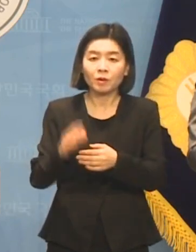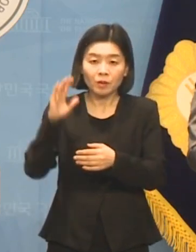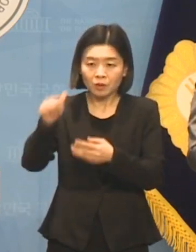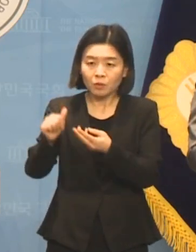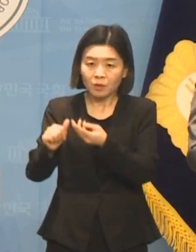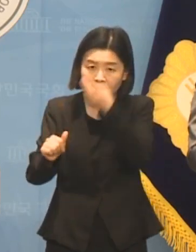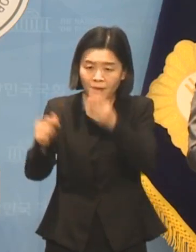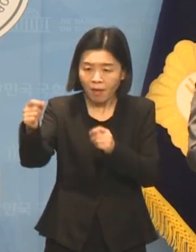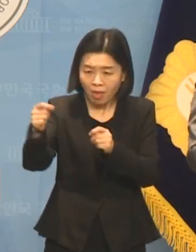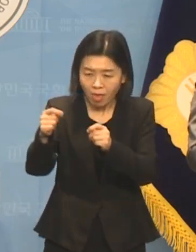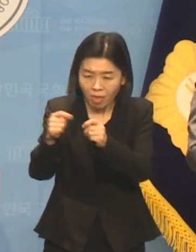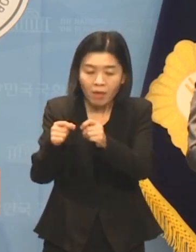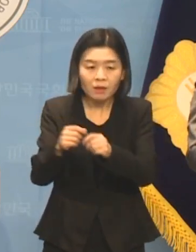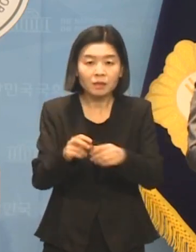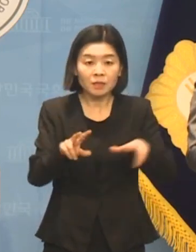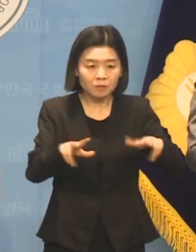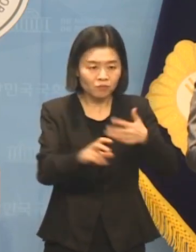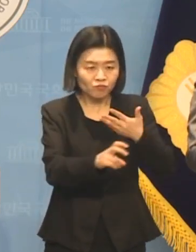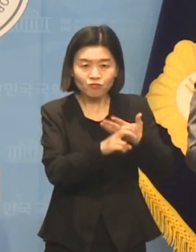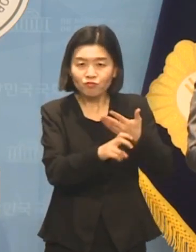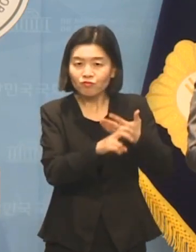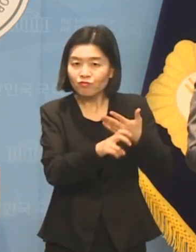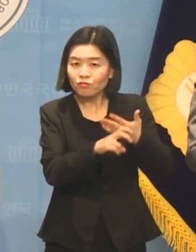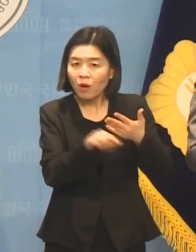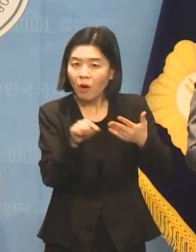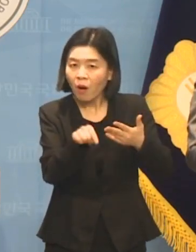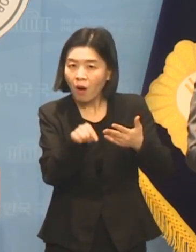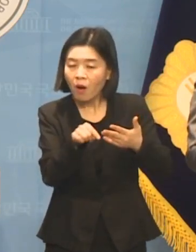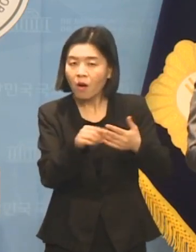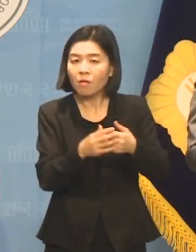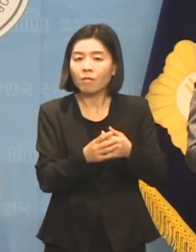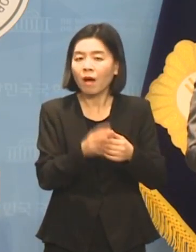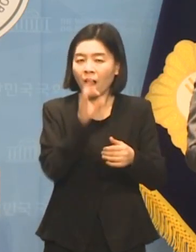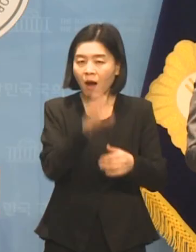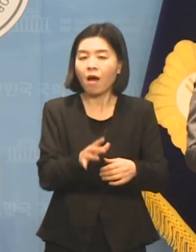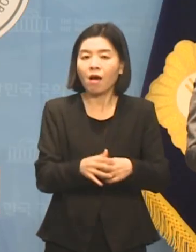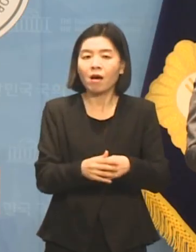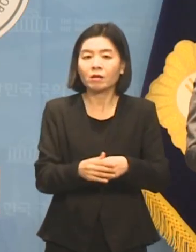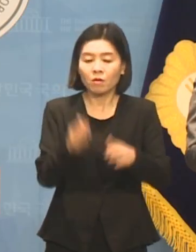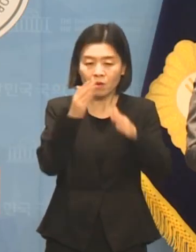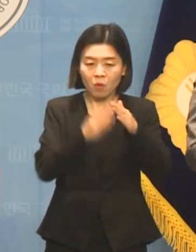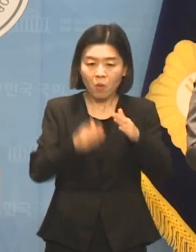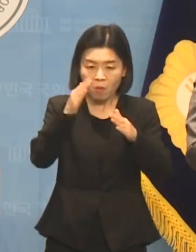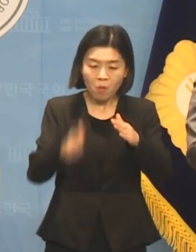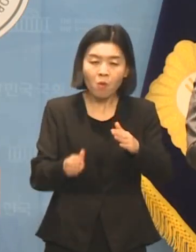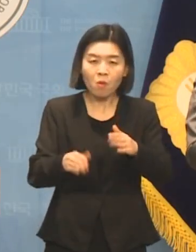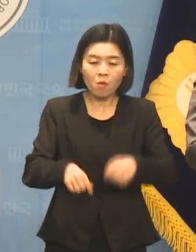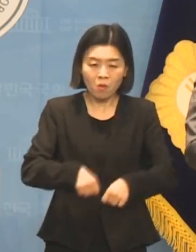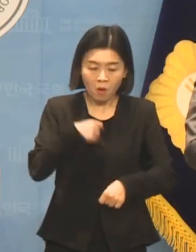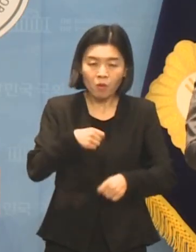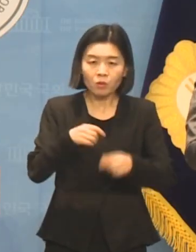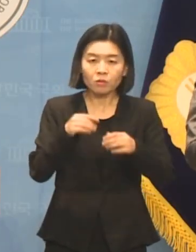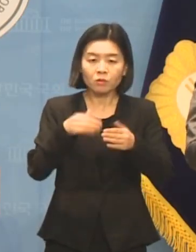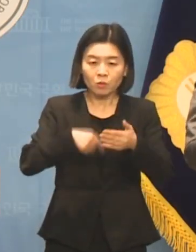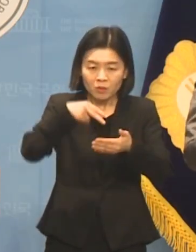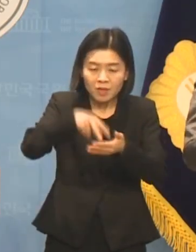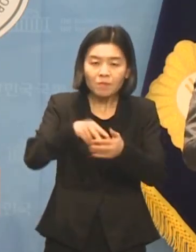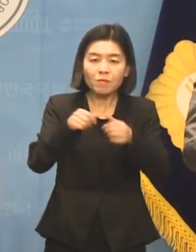지금 어떤 불법적 지도도 사법부의 독립성과 공공성을 훼손해서는 안 될 것입니다.